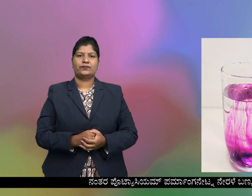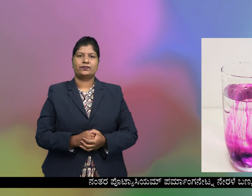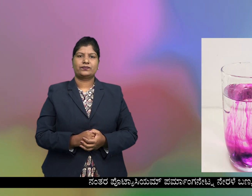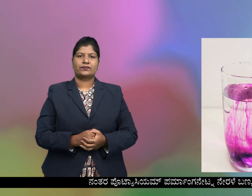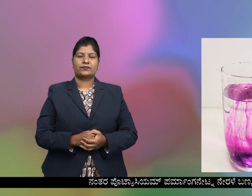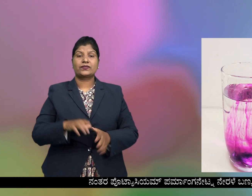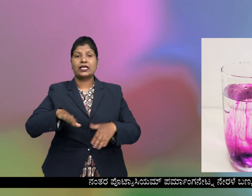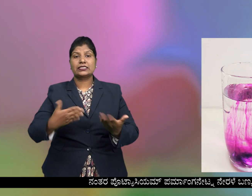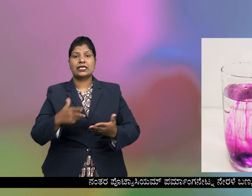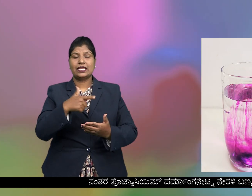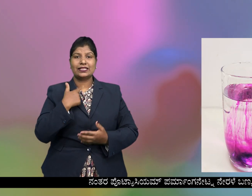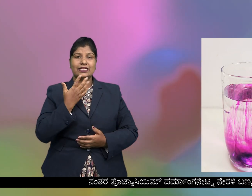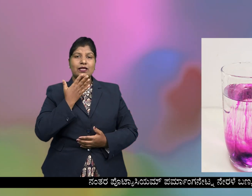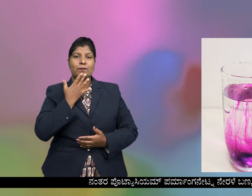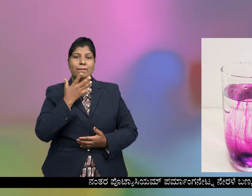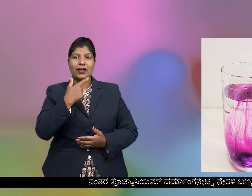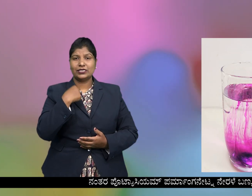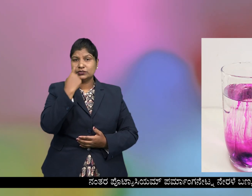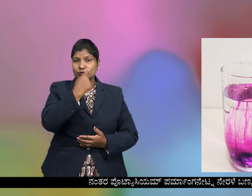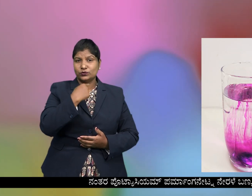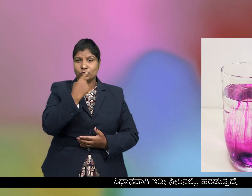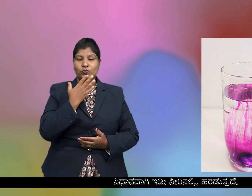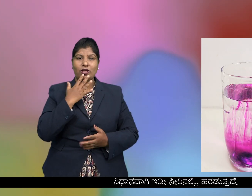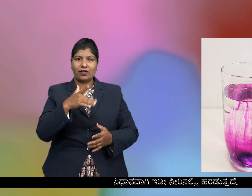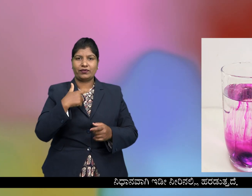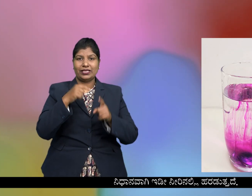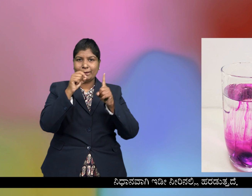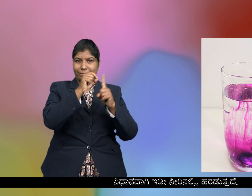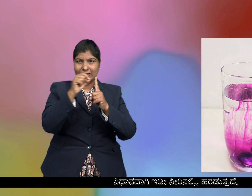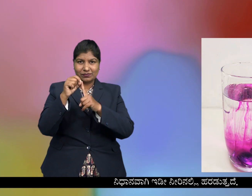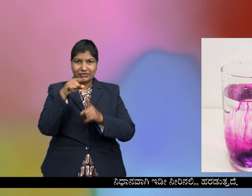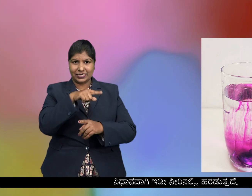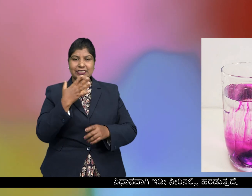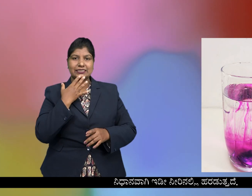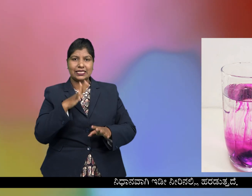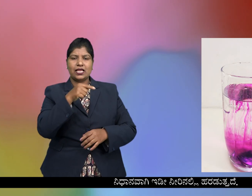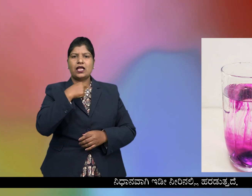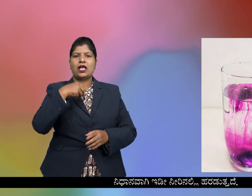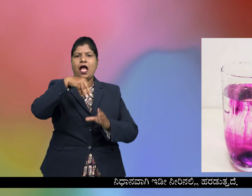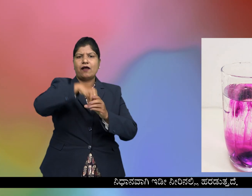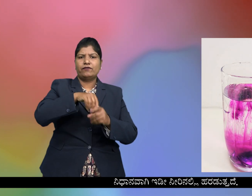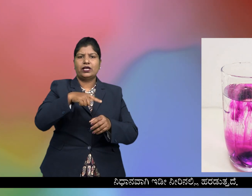ನಂತರ ಪೊಟ್ಯಾಷಿಯಂ ಪರ್ಮಾಂಗನೇಟ್ನ ನೇರಳೆ ಬಣ್ಣವು ನಿಧಾನವಾಗಿ ಇಡೀ ನೀರಿನಲ್ಲಿ ಹರಡುತ್ತದೆ.